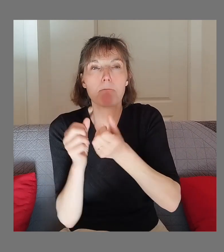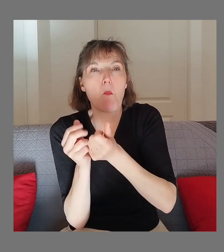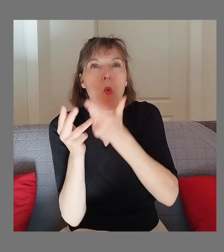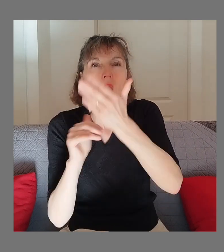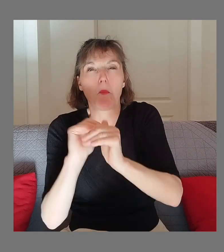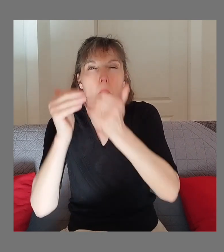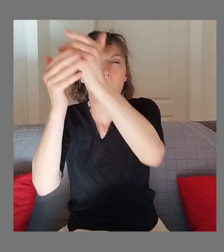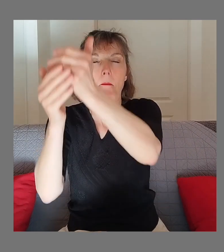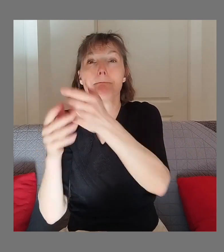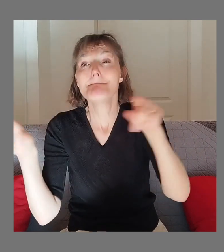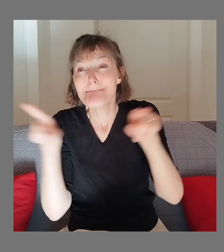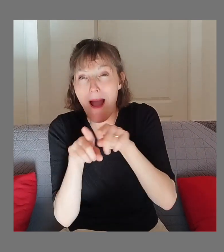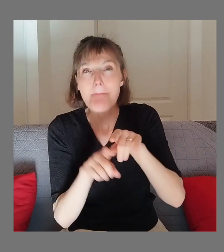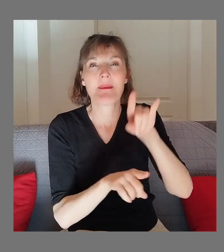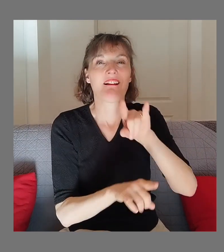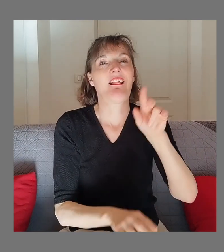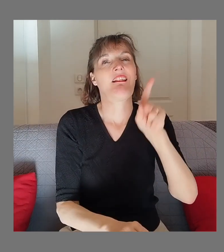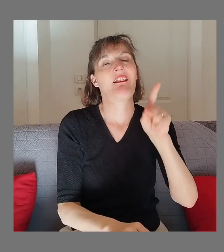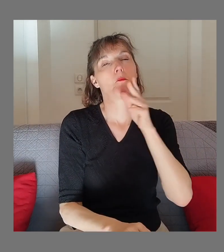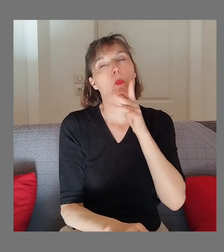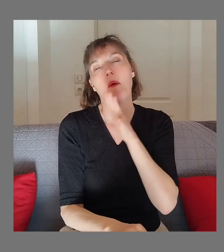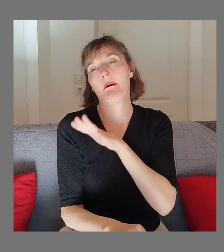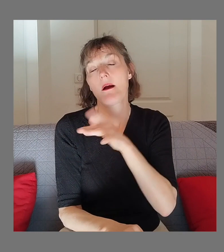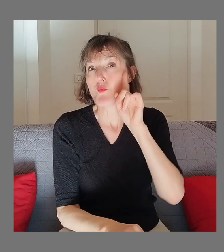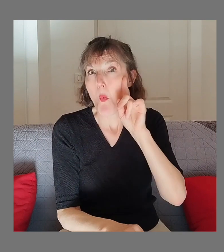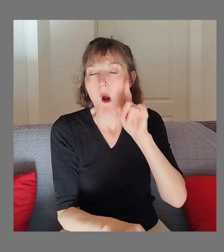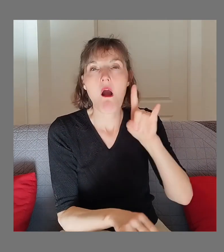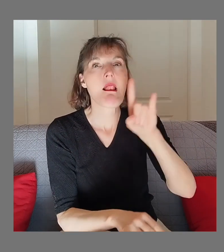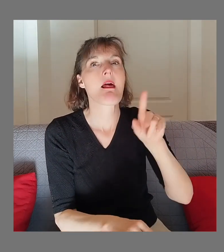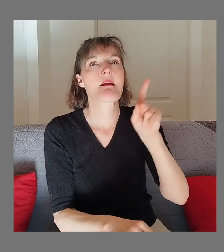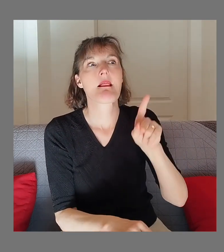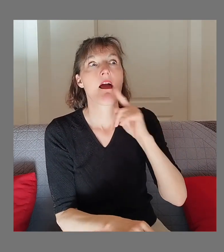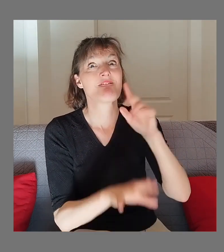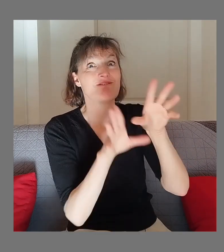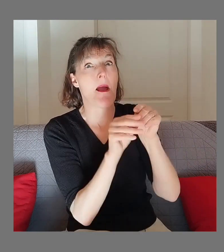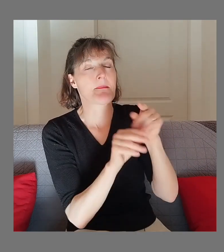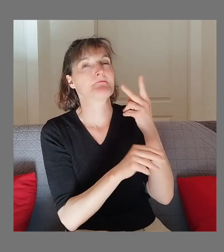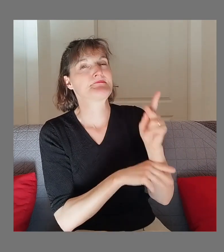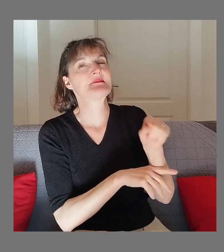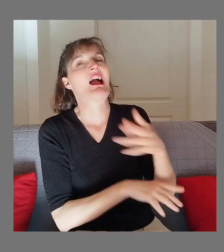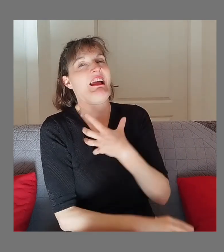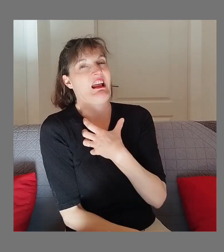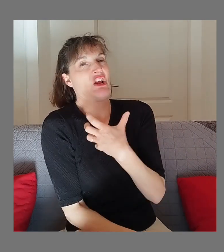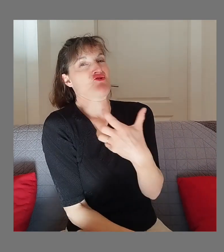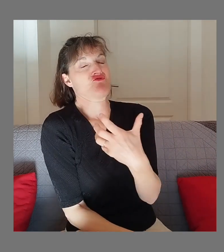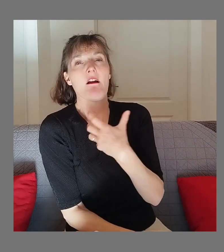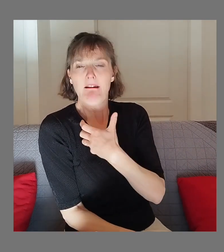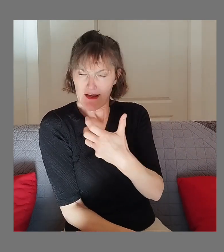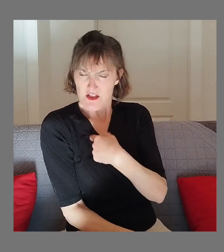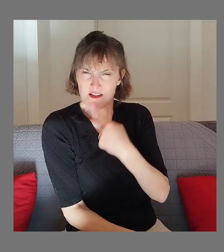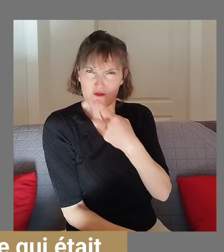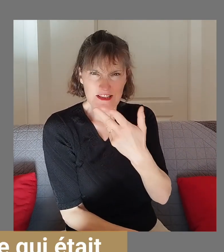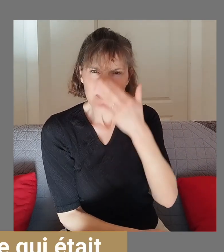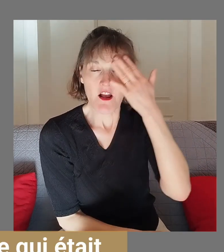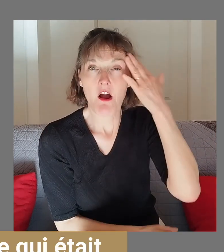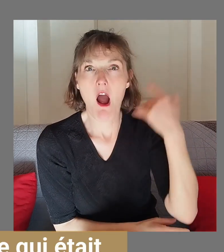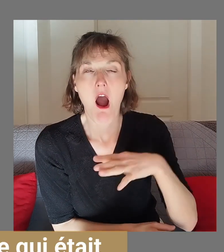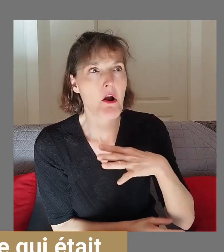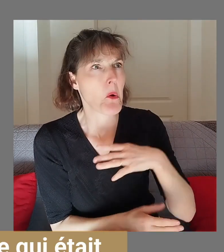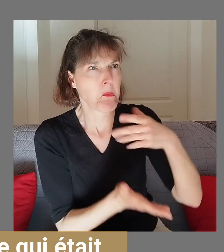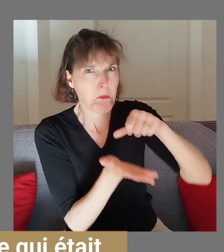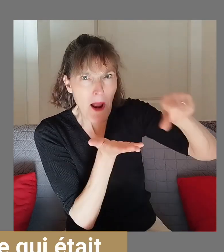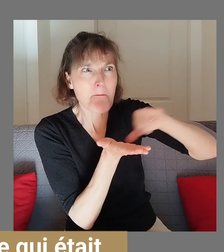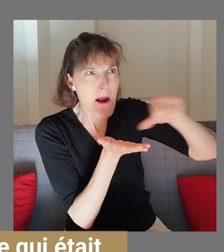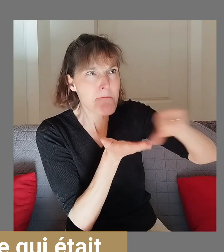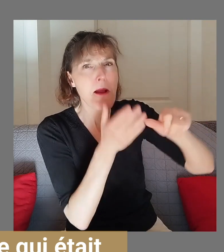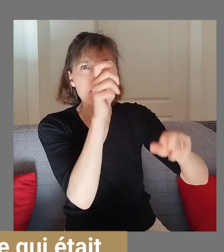Et ça a quand même freiné son développement. Alors que Hélène Keller, elle était bénéficiée d'une